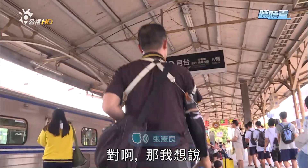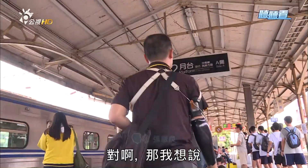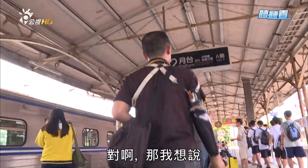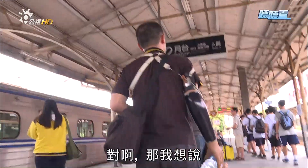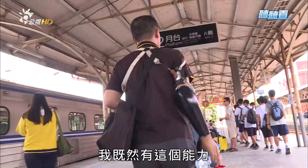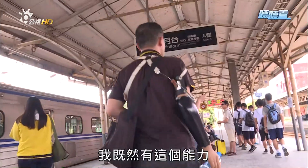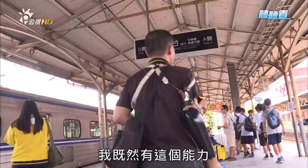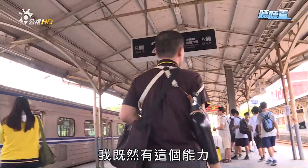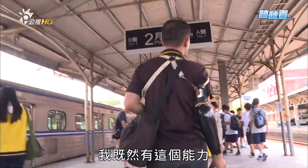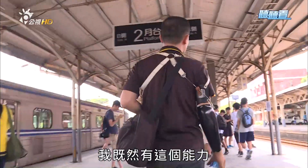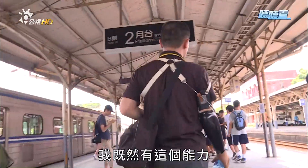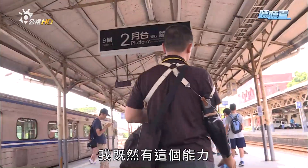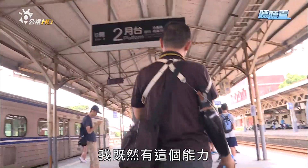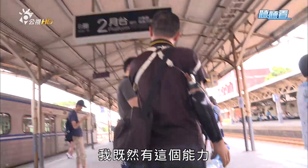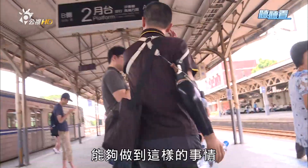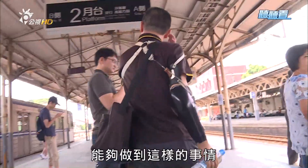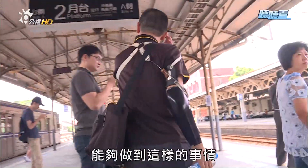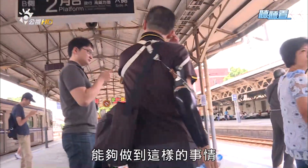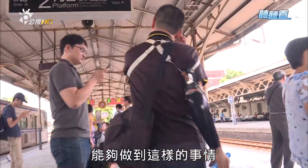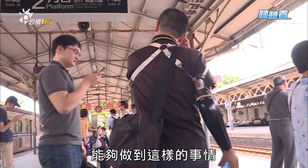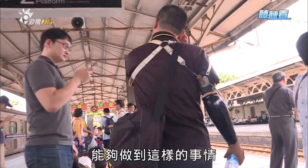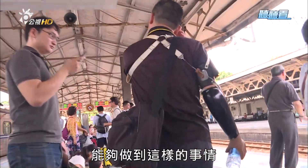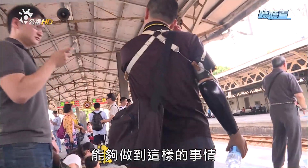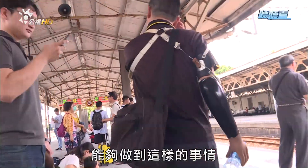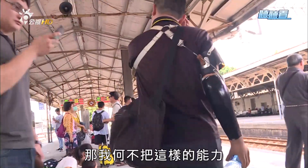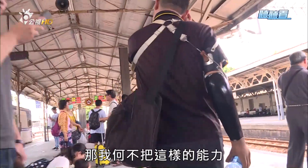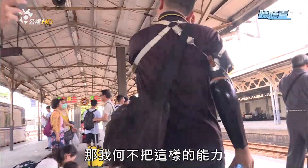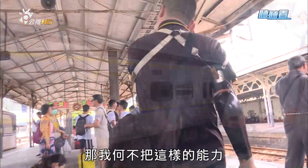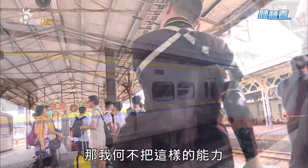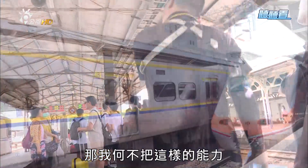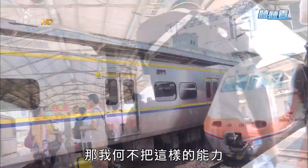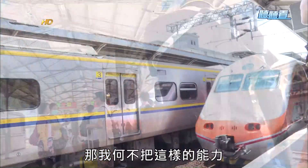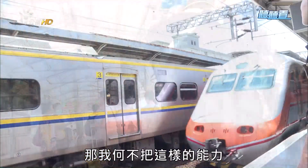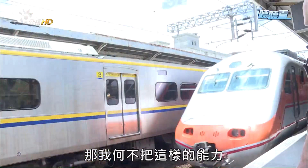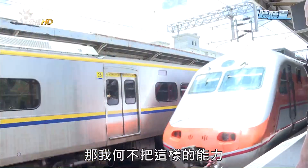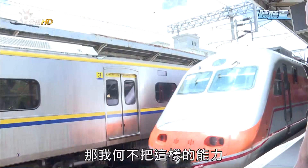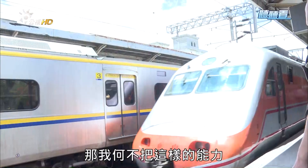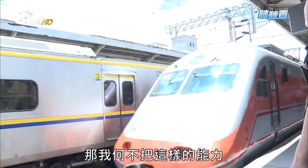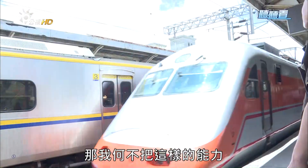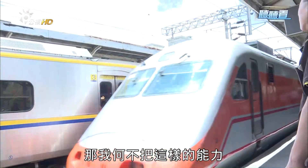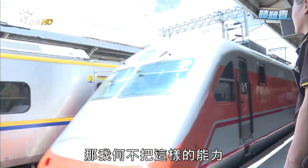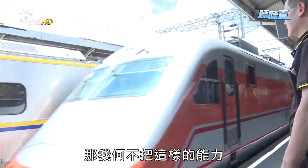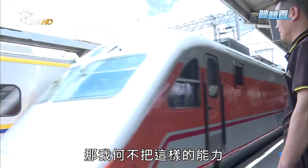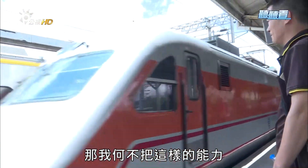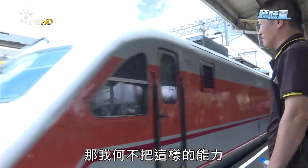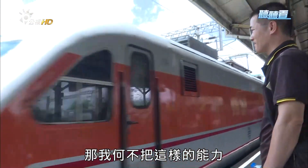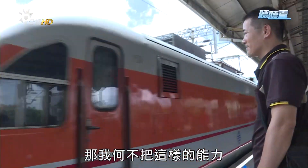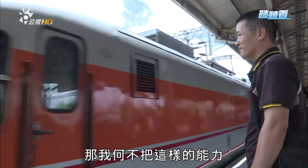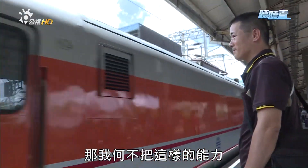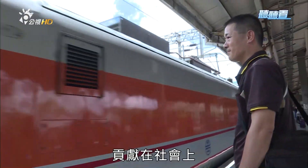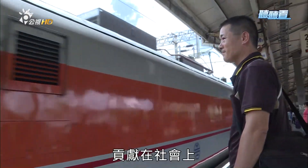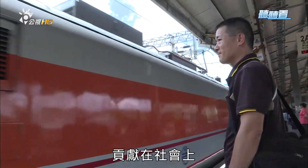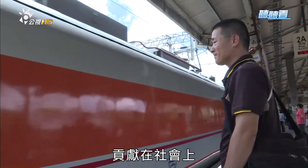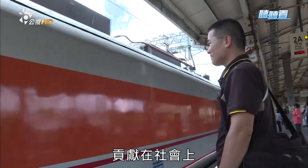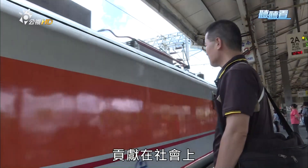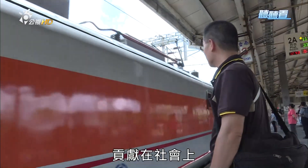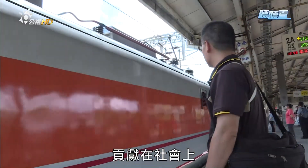说我既然有这个能力能够做到这样的事情，那我何不把这样的能力贡献在社会